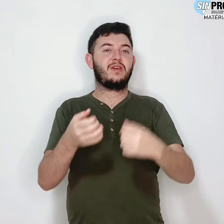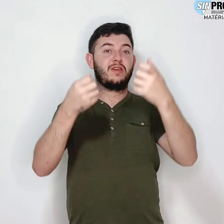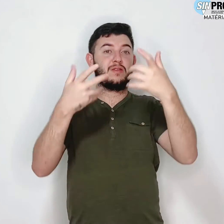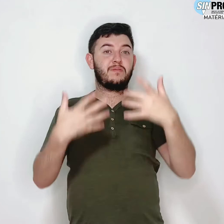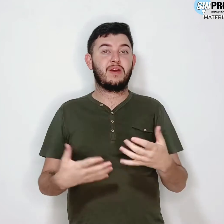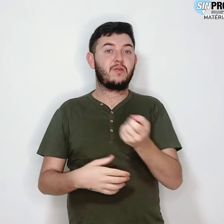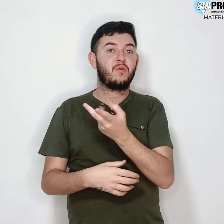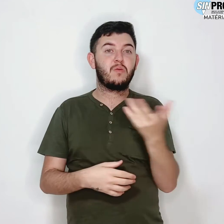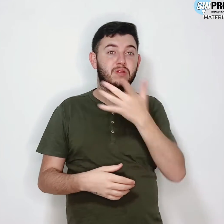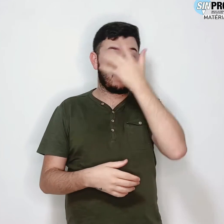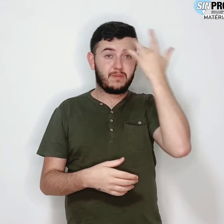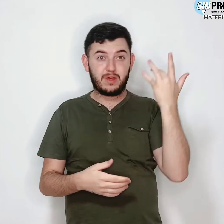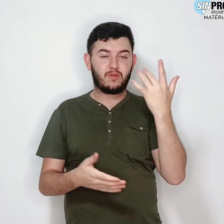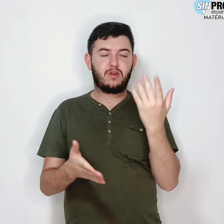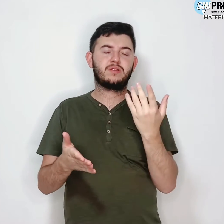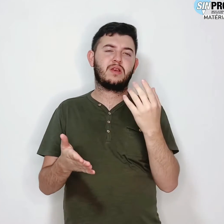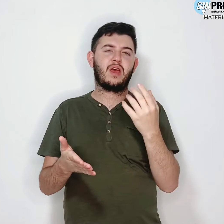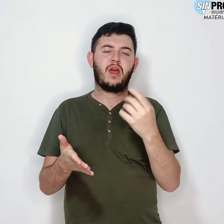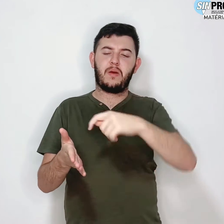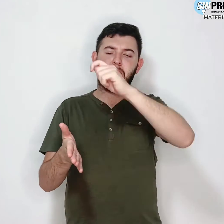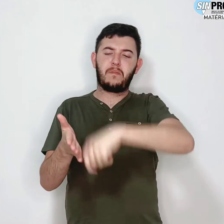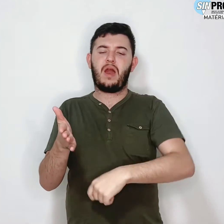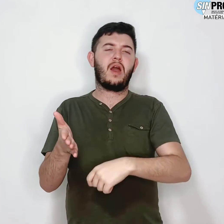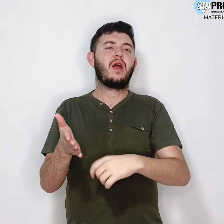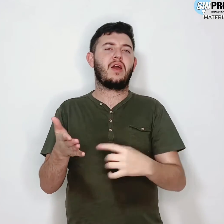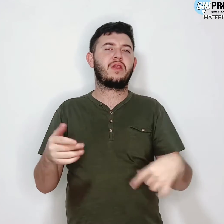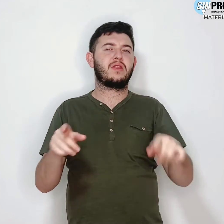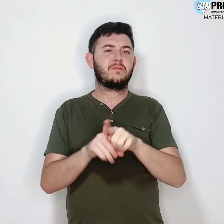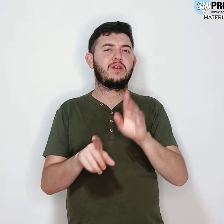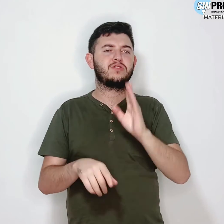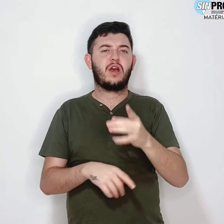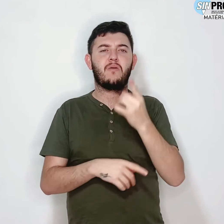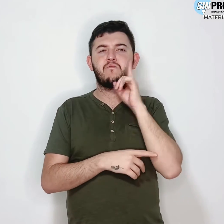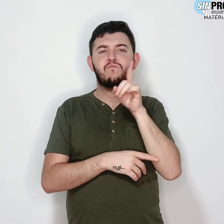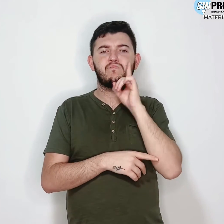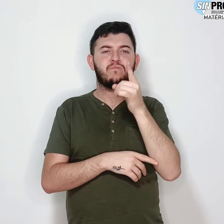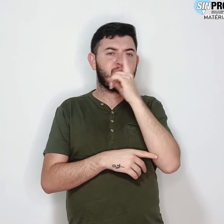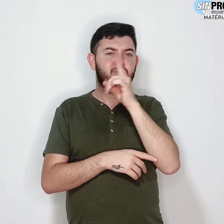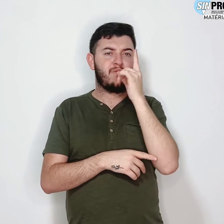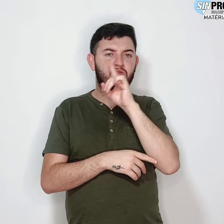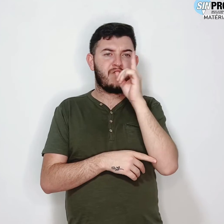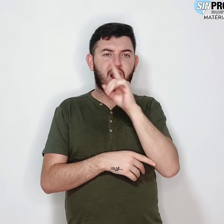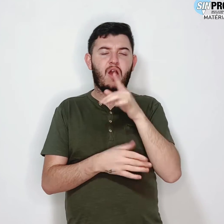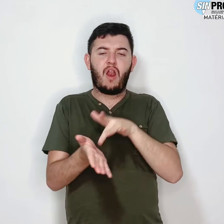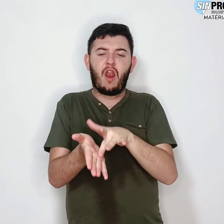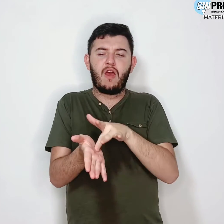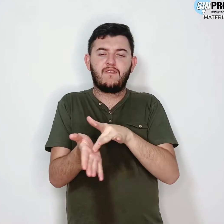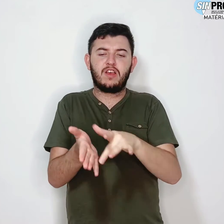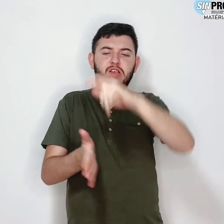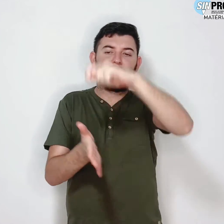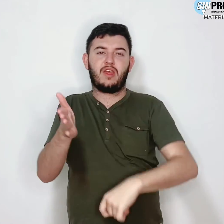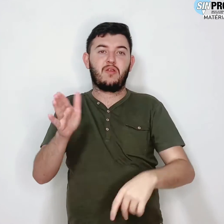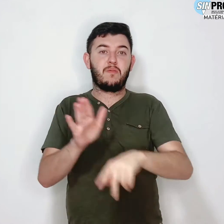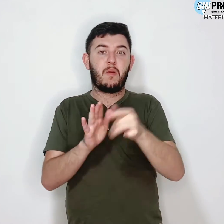a tinham assinado, fraudando até as assinaturas das pessoas. No entanto,